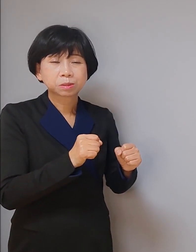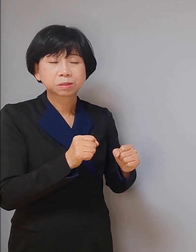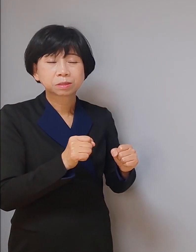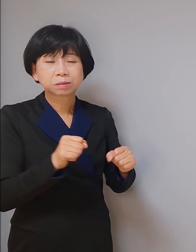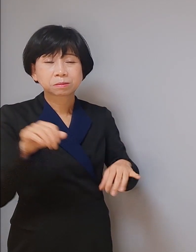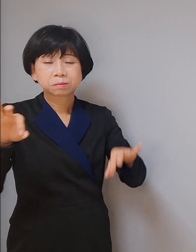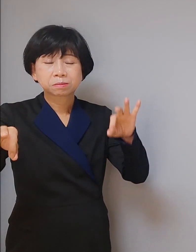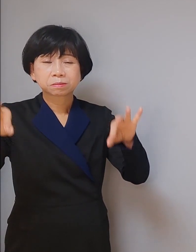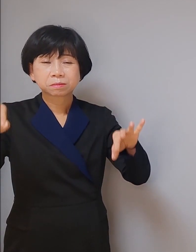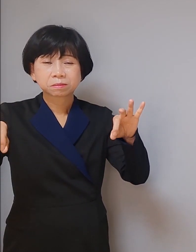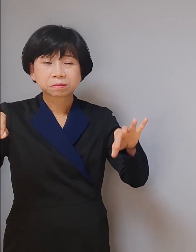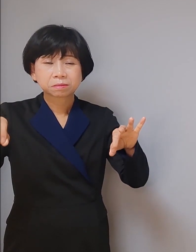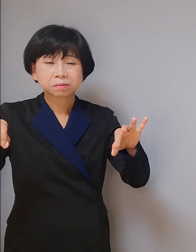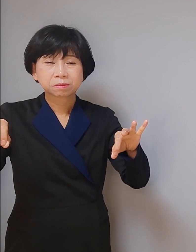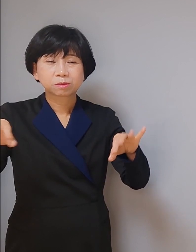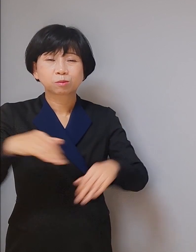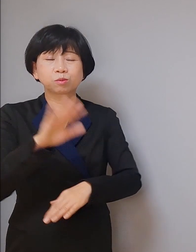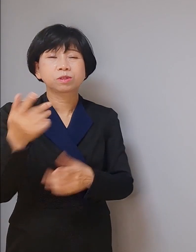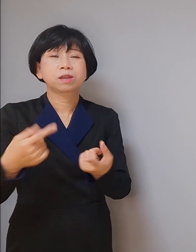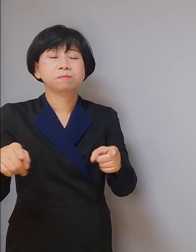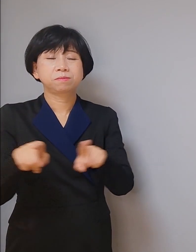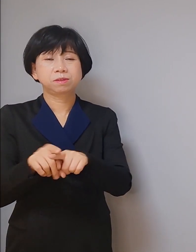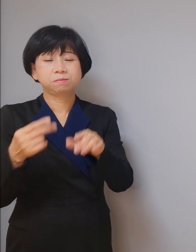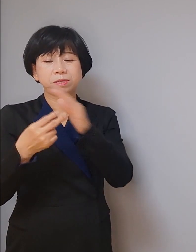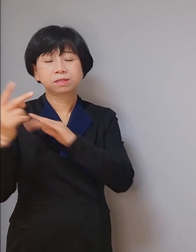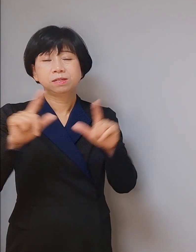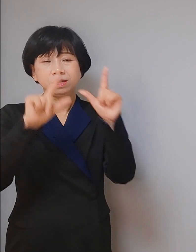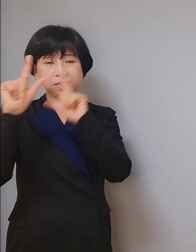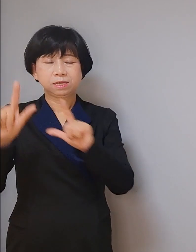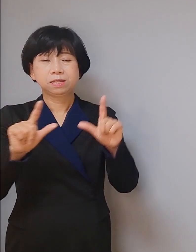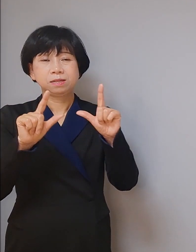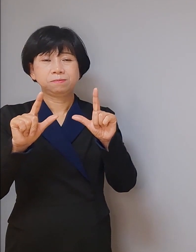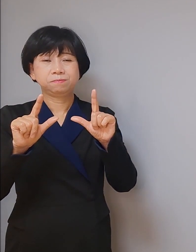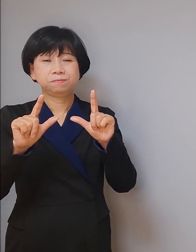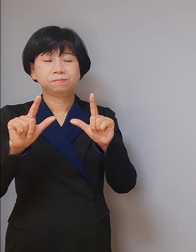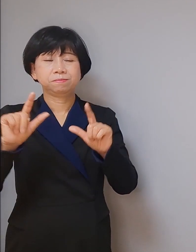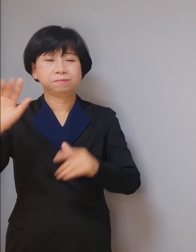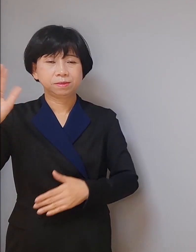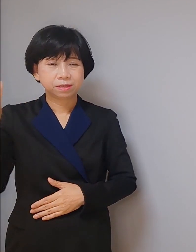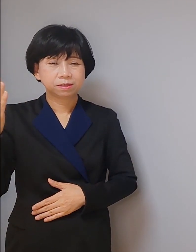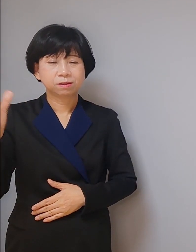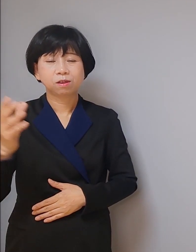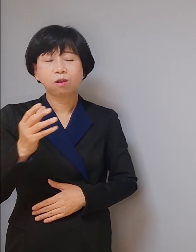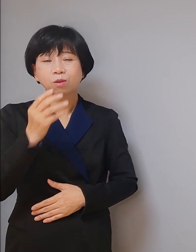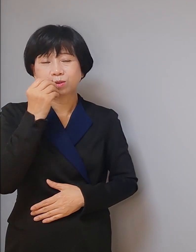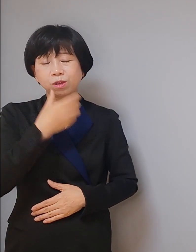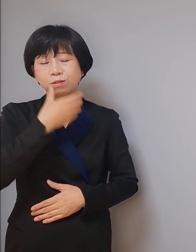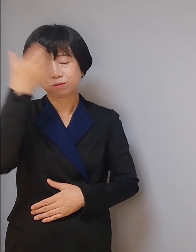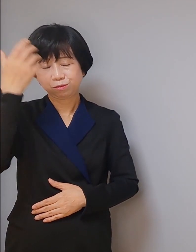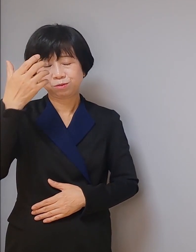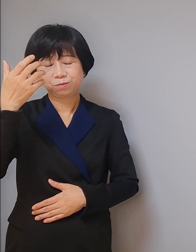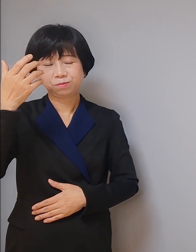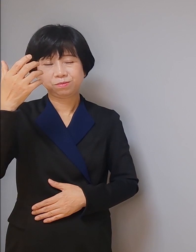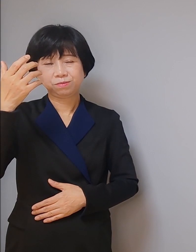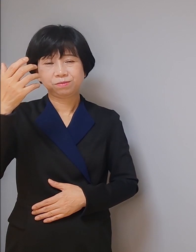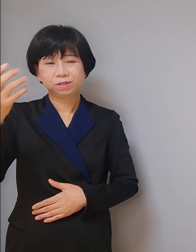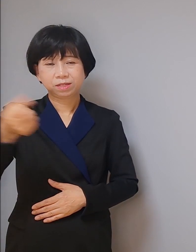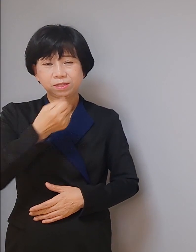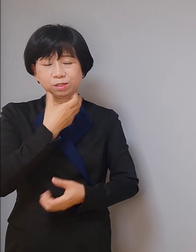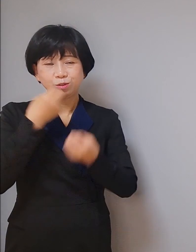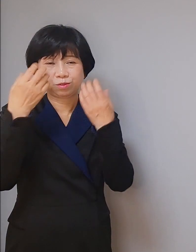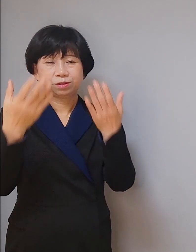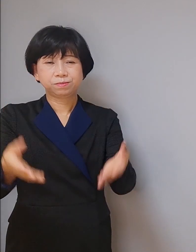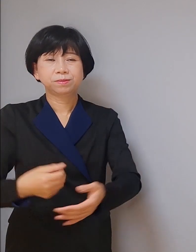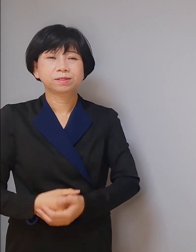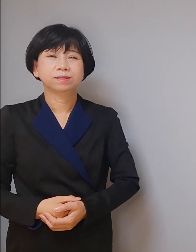함께 투게더 비전의 사람이 되는 거룩한 꿈을 꾸실 수 있기를